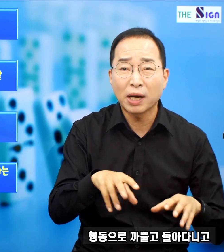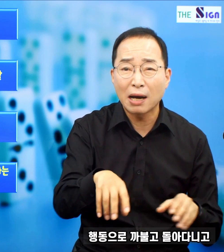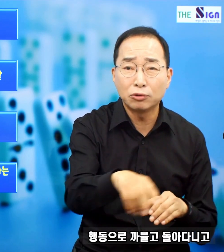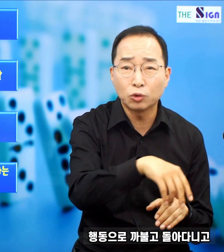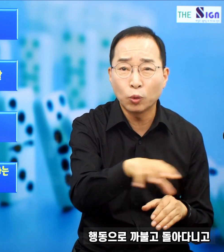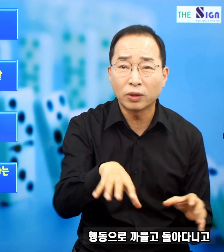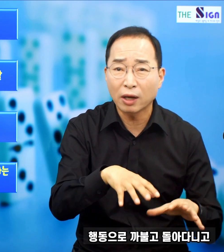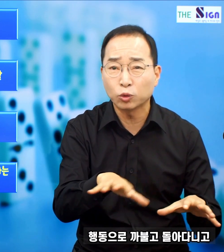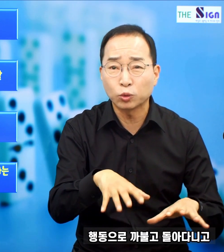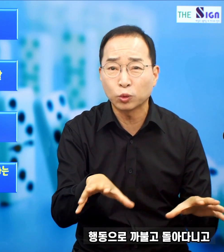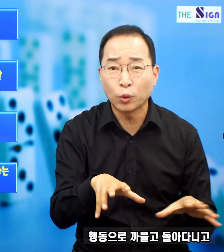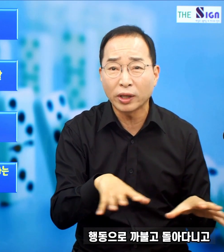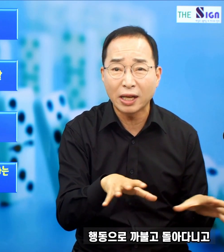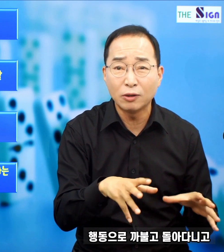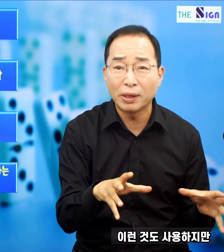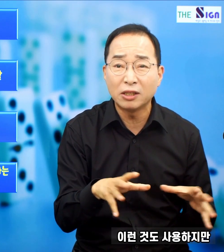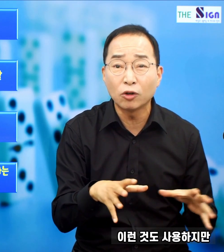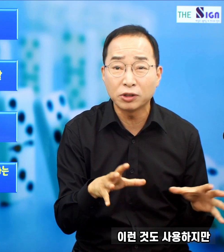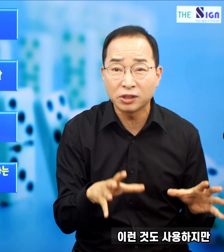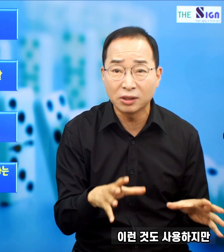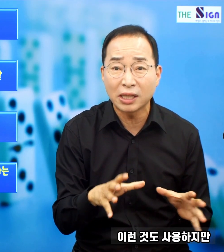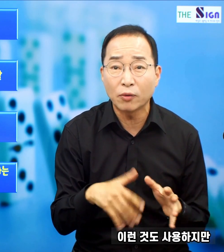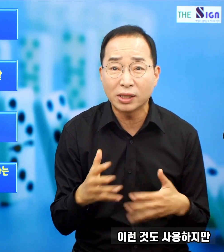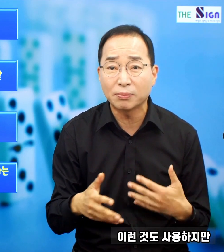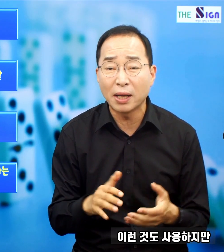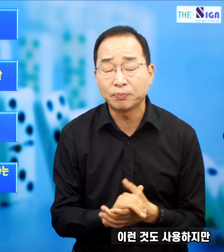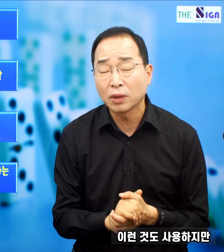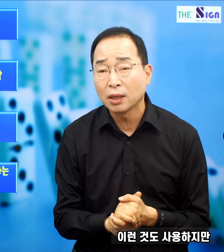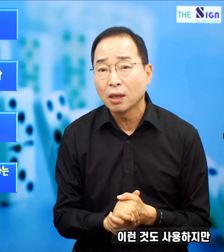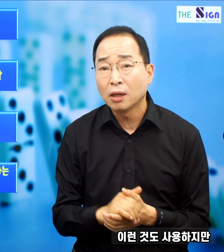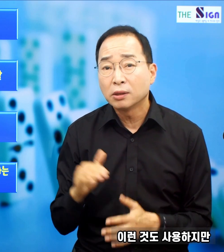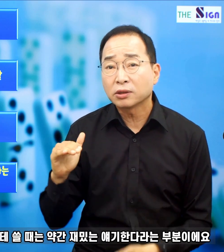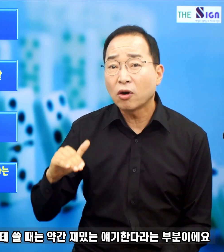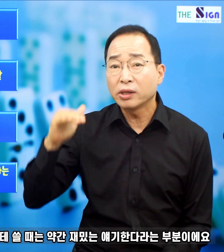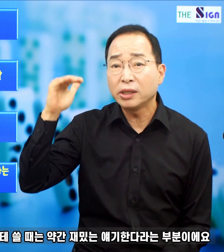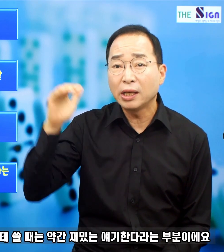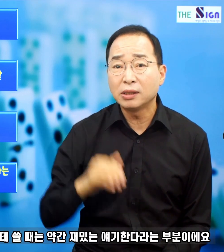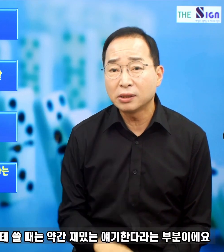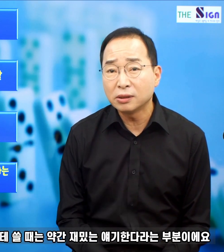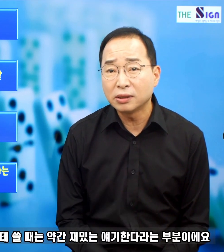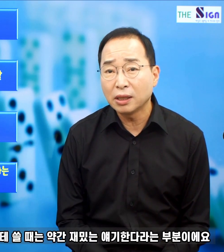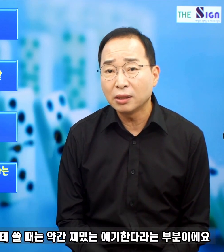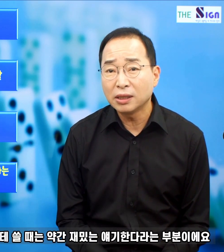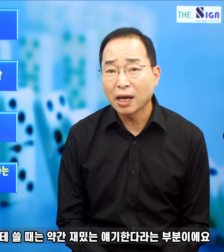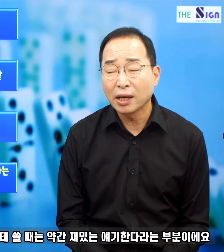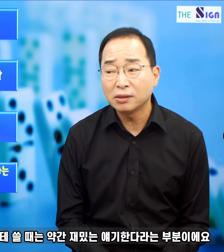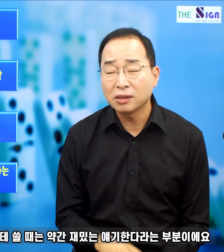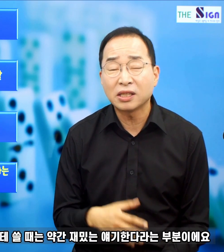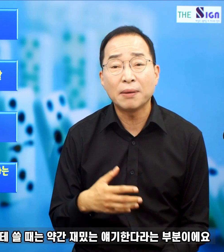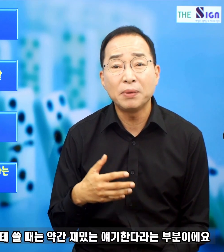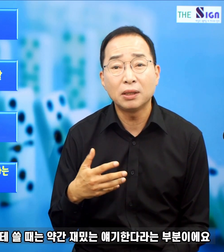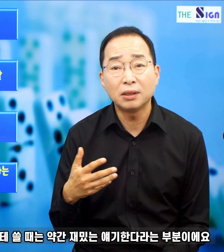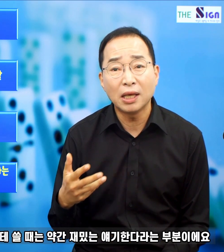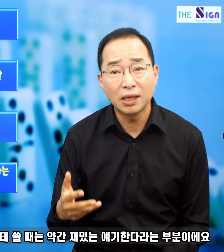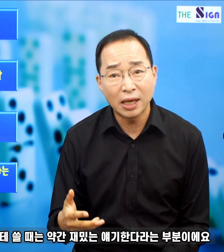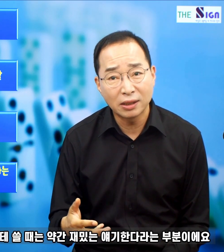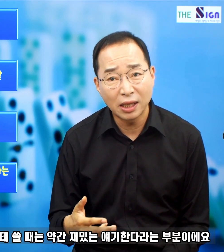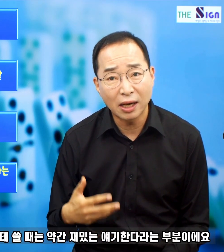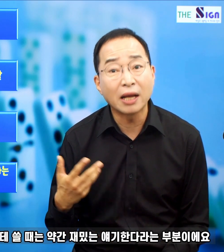까불어 돌아다니고 막 이런 것도 사용하지만 성인한테 쓸 때는 약간 이제 재밌는 얘기